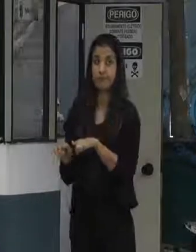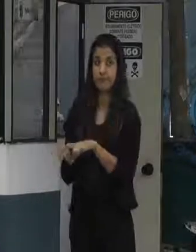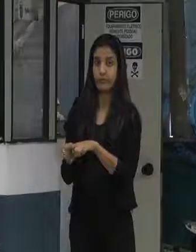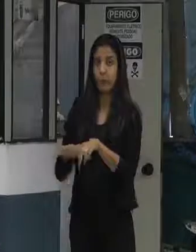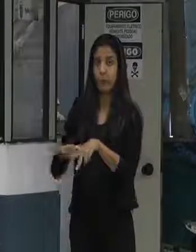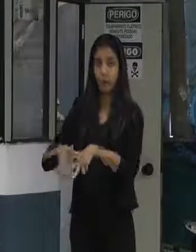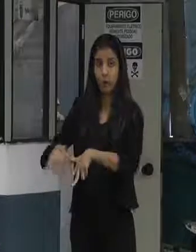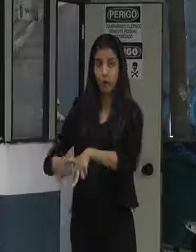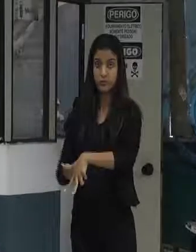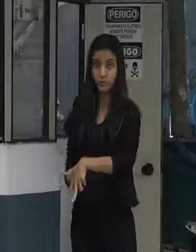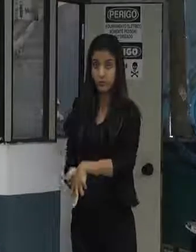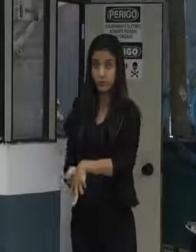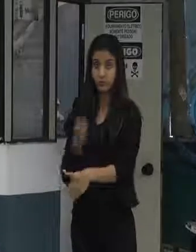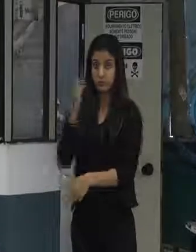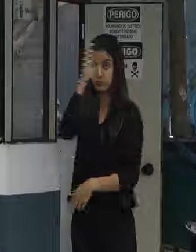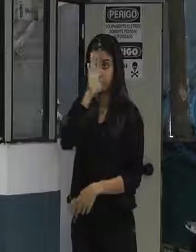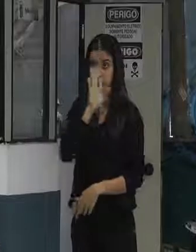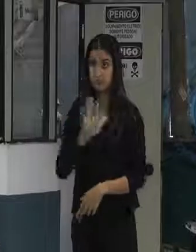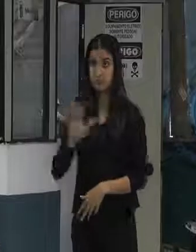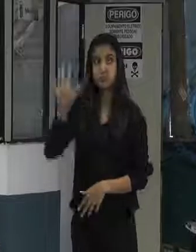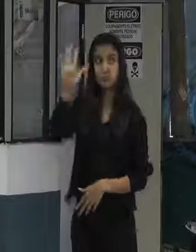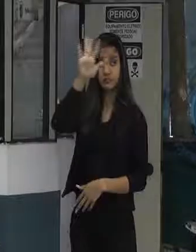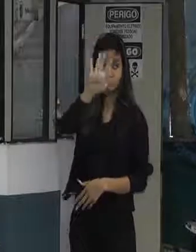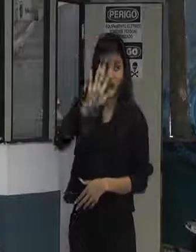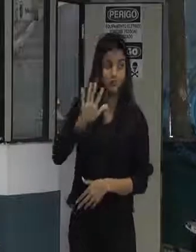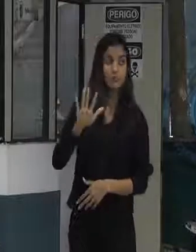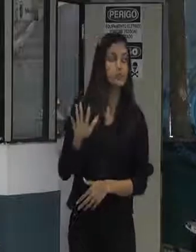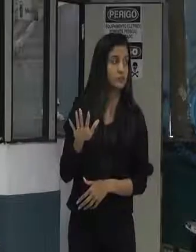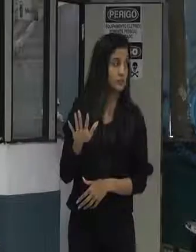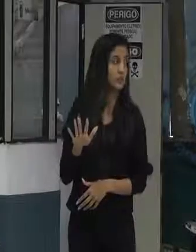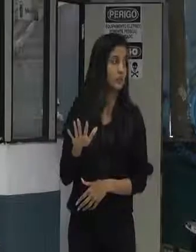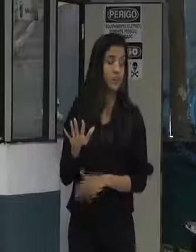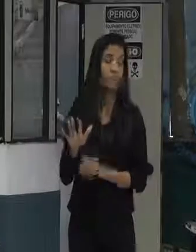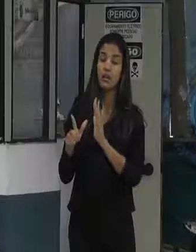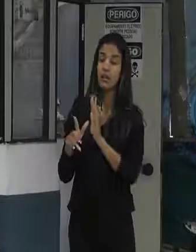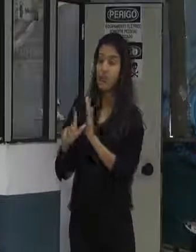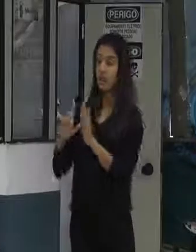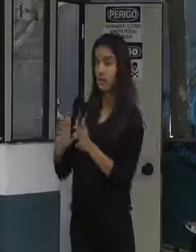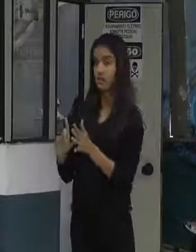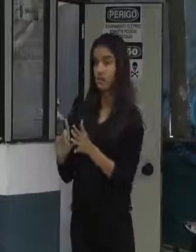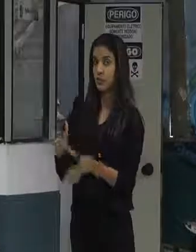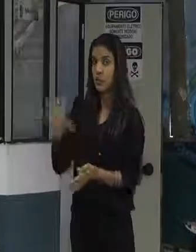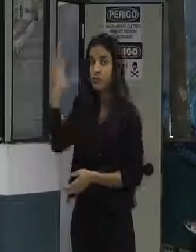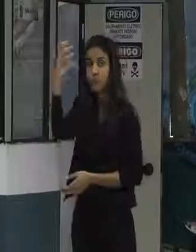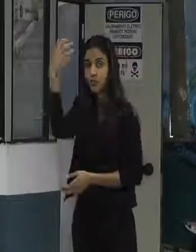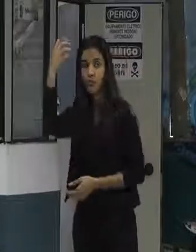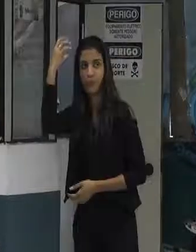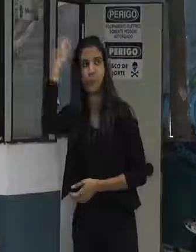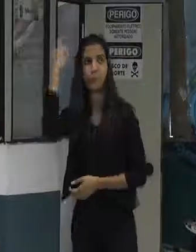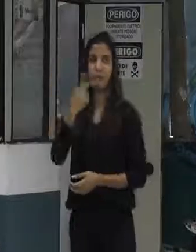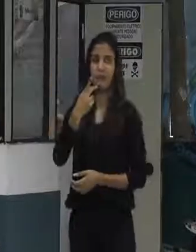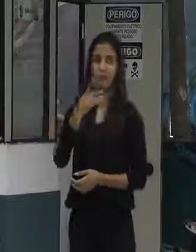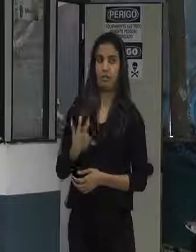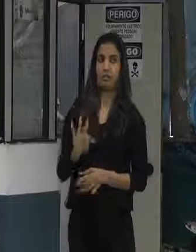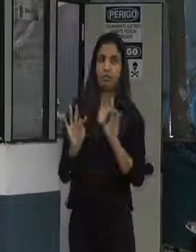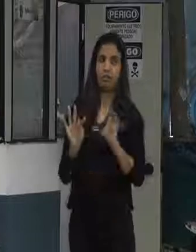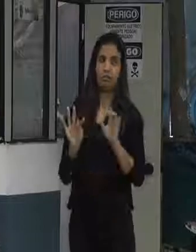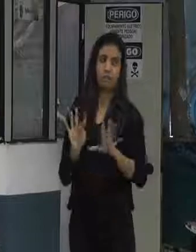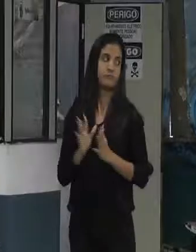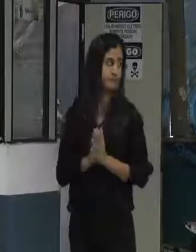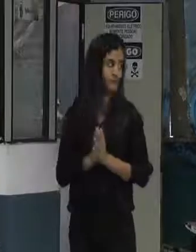nacional, antes da gente direcionar especificamente para o PT. O PT incomoda porque é